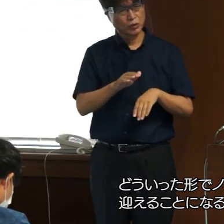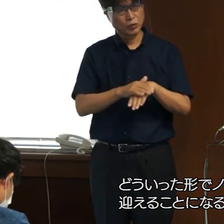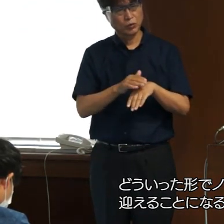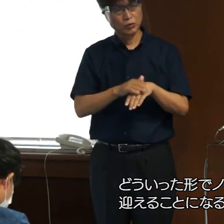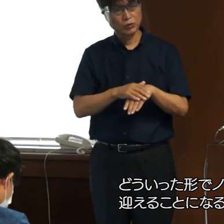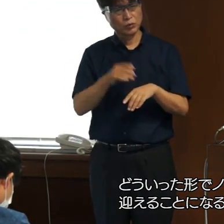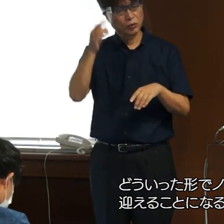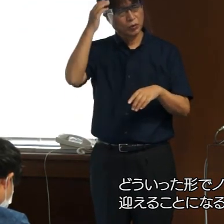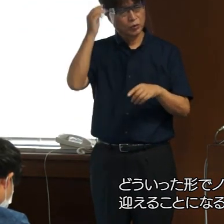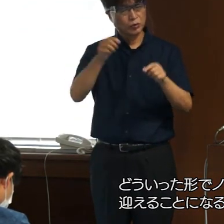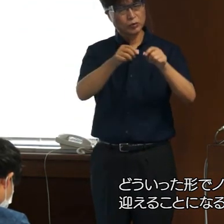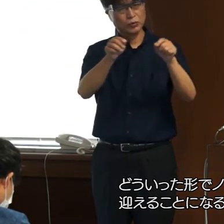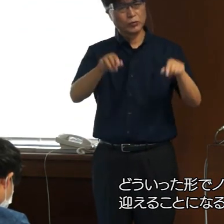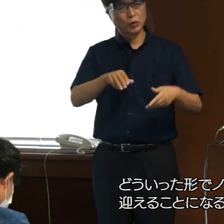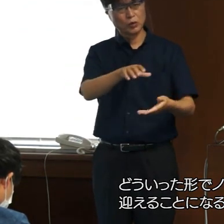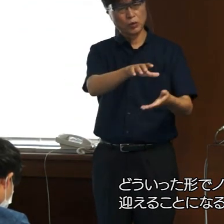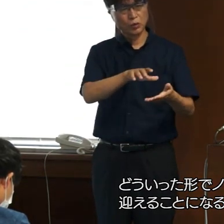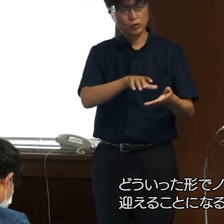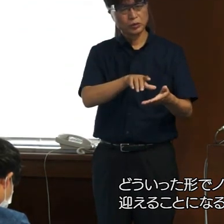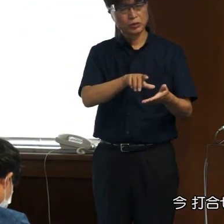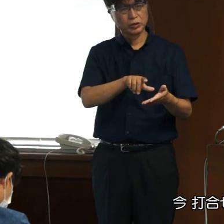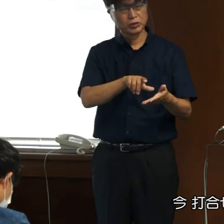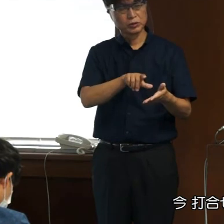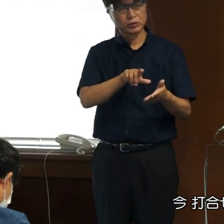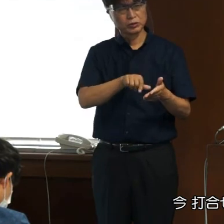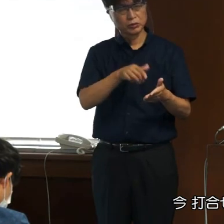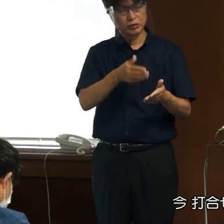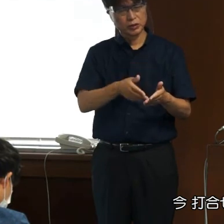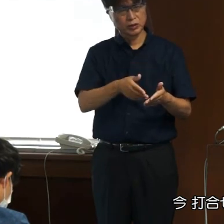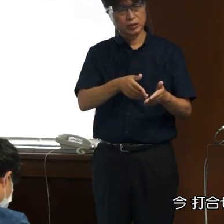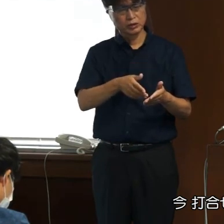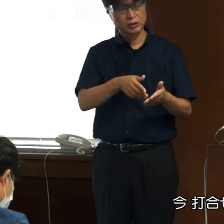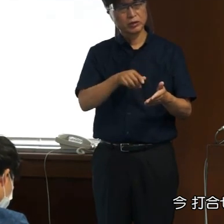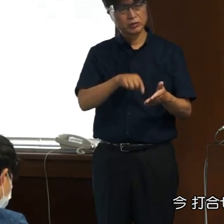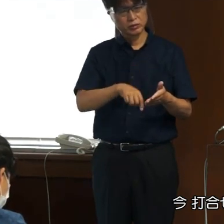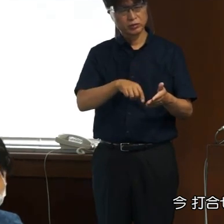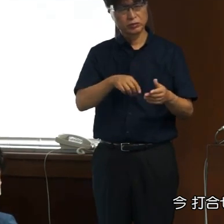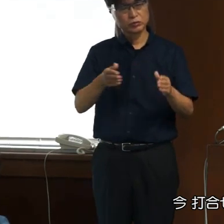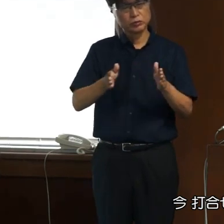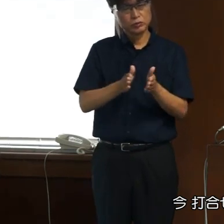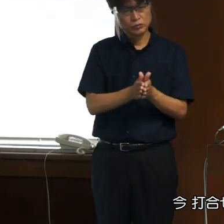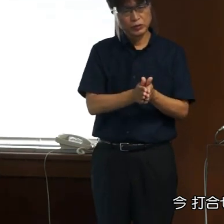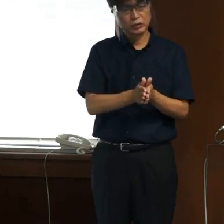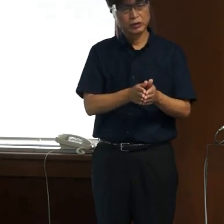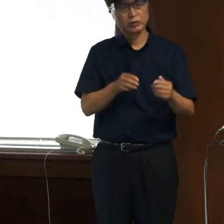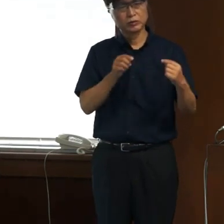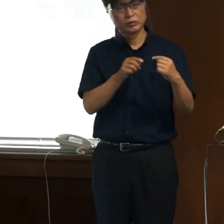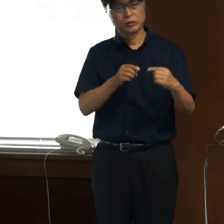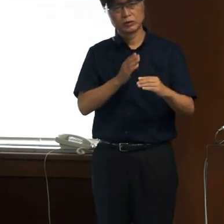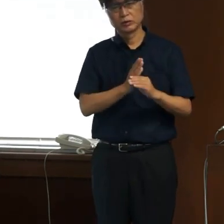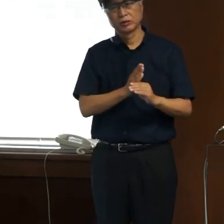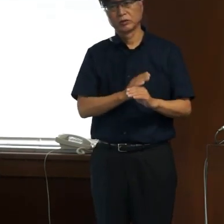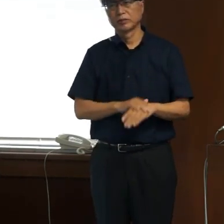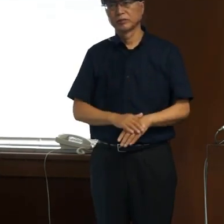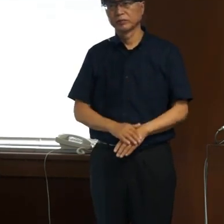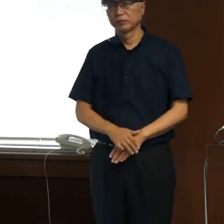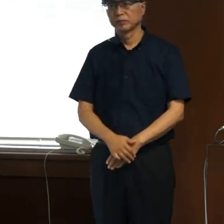迎えることになるのかっていうことにも含めてね、今打ち合わせをしています。 はい、山田さん、